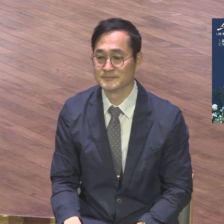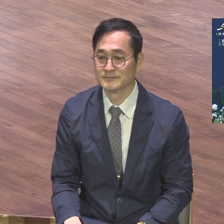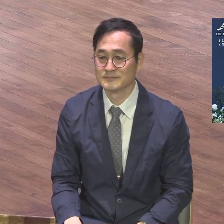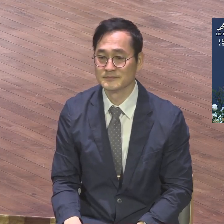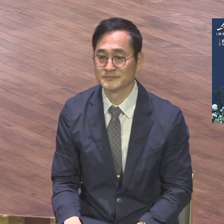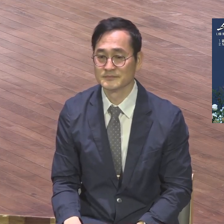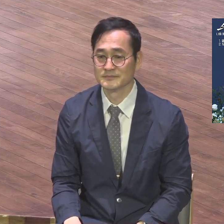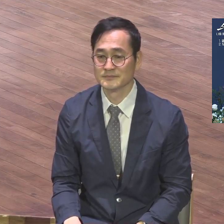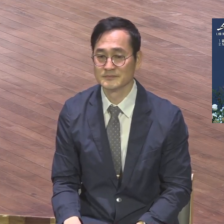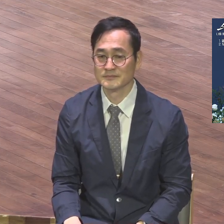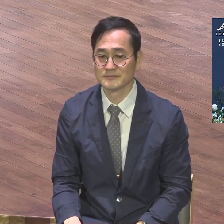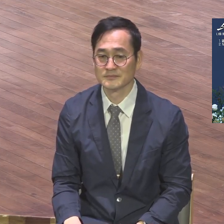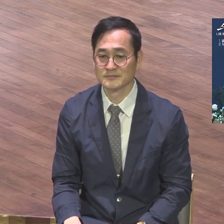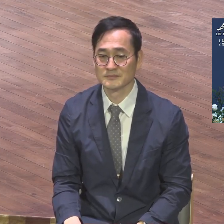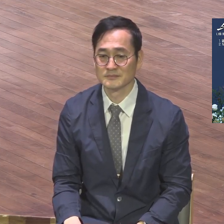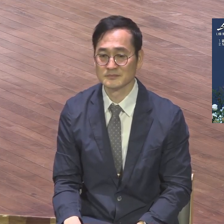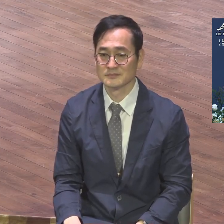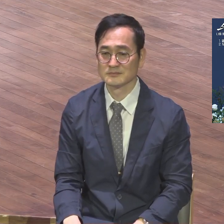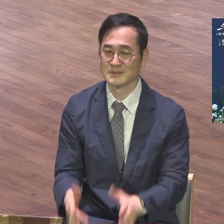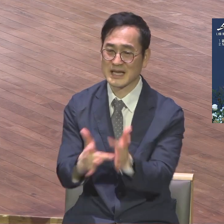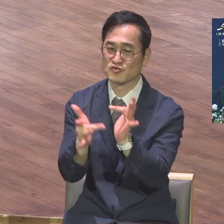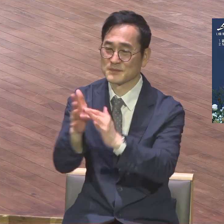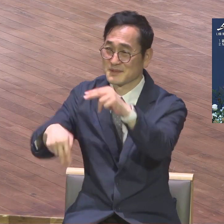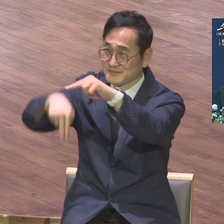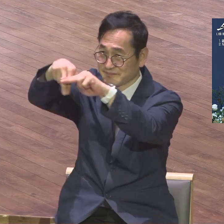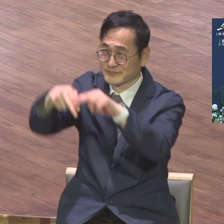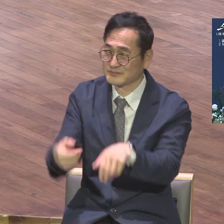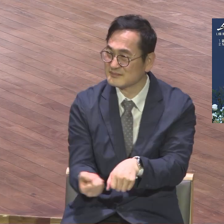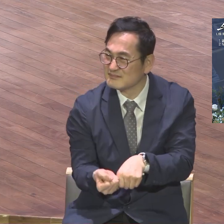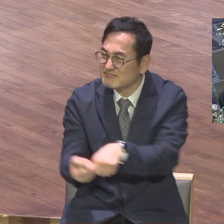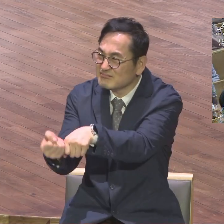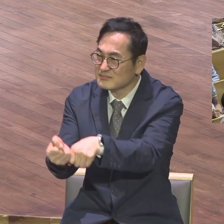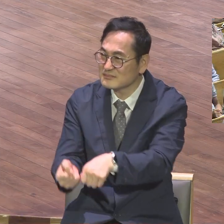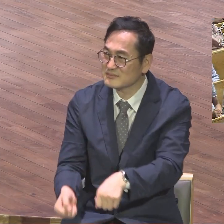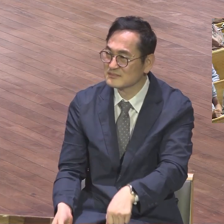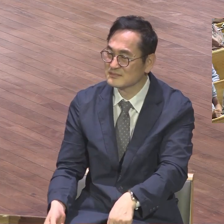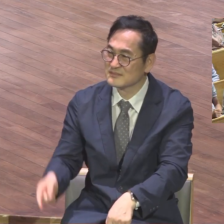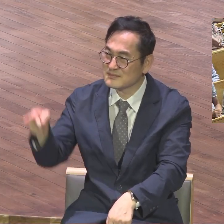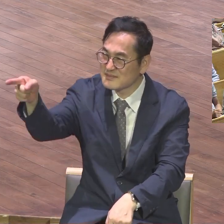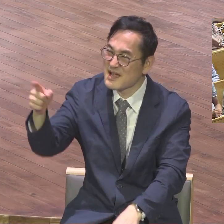그들을 향하여 예수님은 주여 저들의 죄를 용서하여